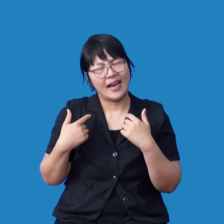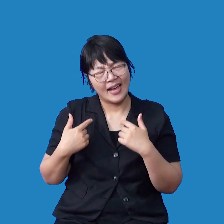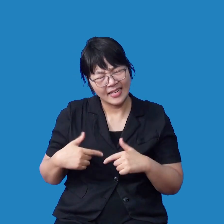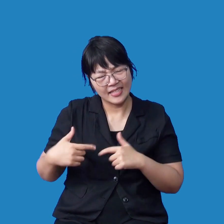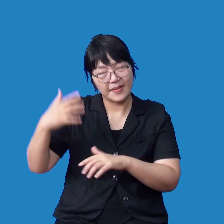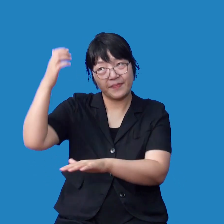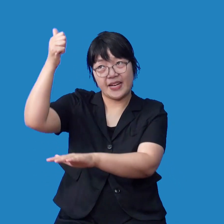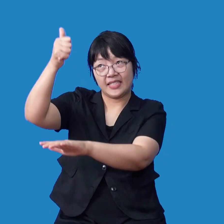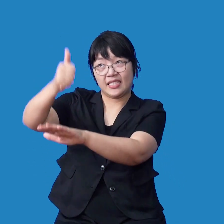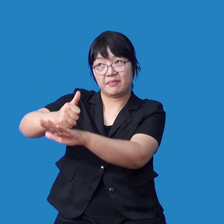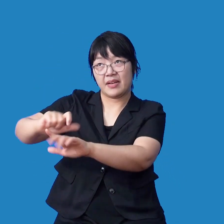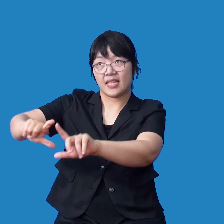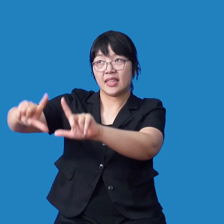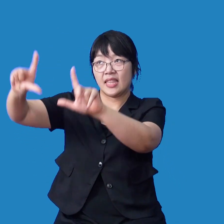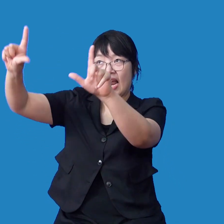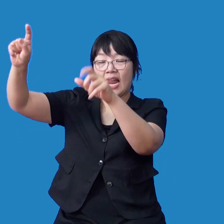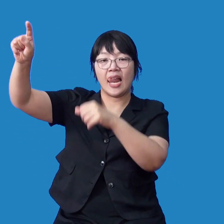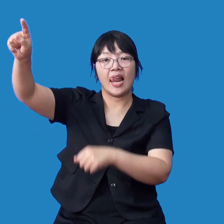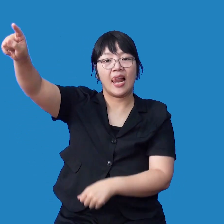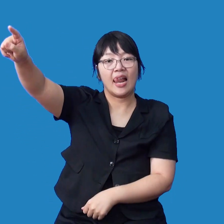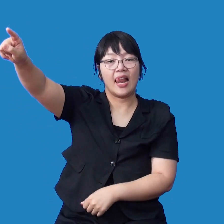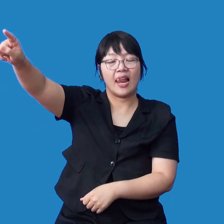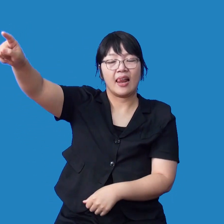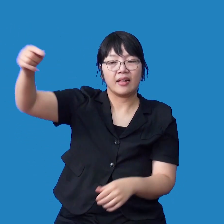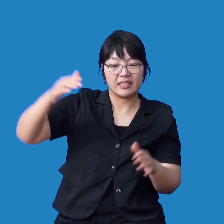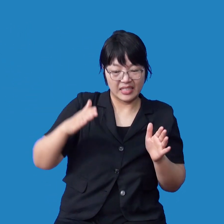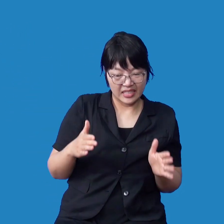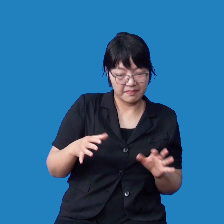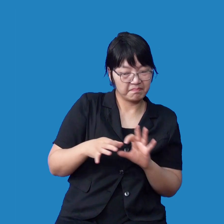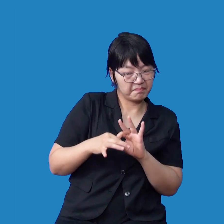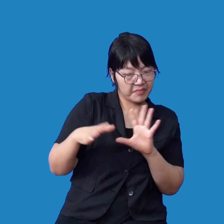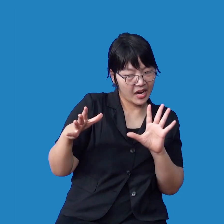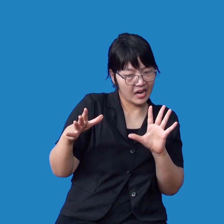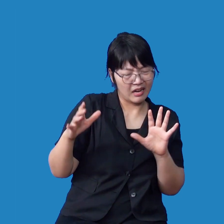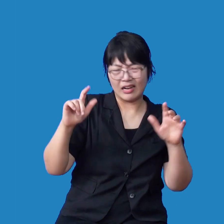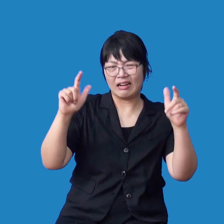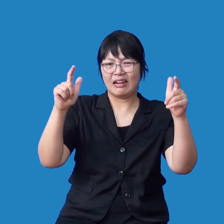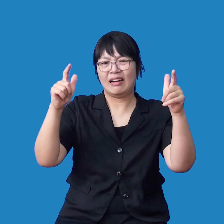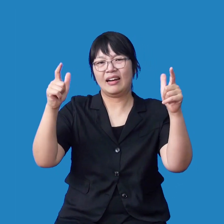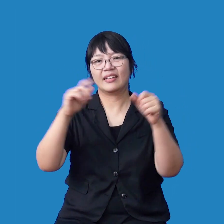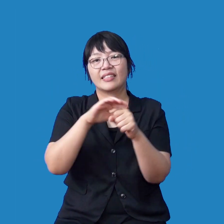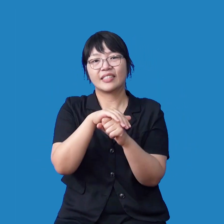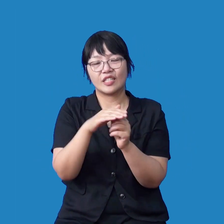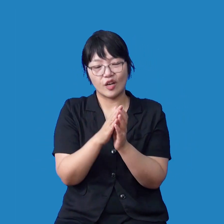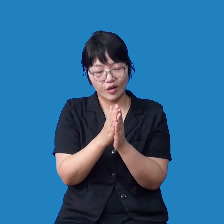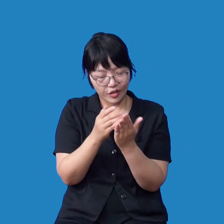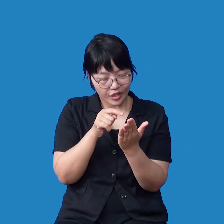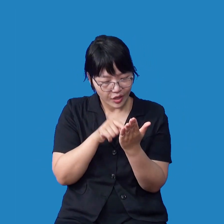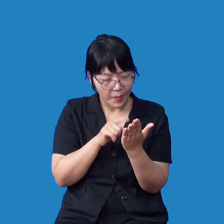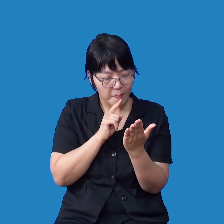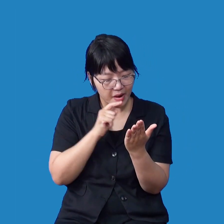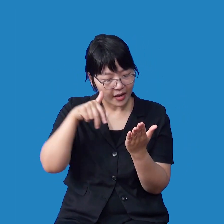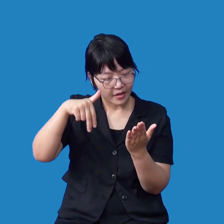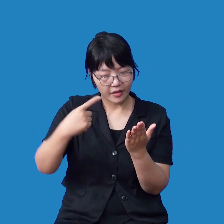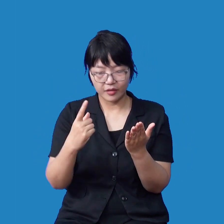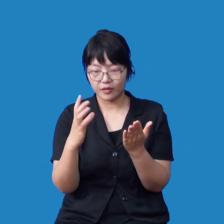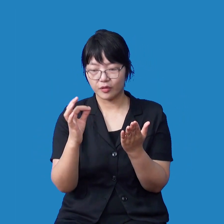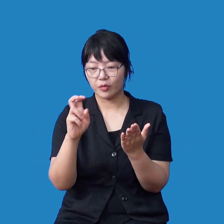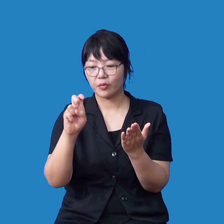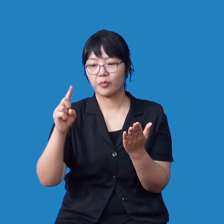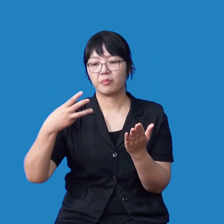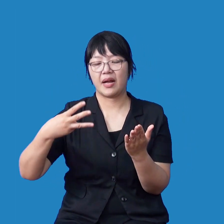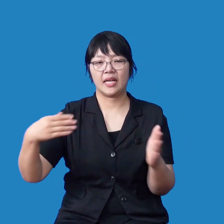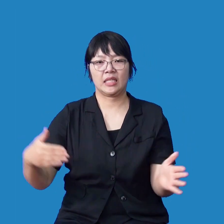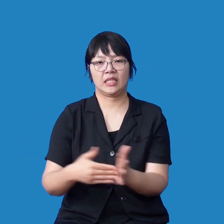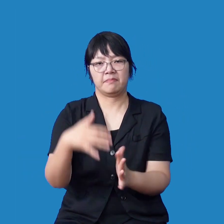생각하고 살라는 뜻으로 오해할 수가 있습니다. 그게 아닙니다. 성경적으로 종말이라는 것은 완성의